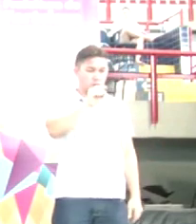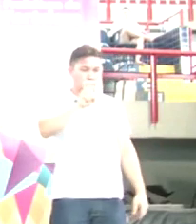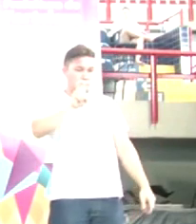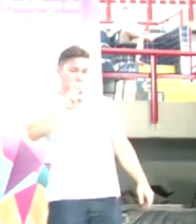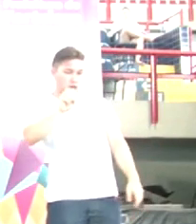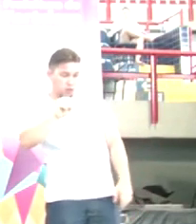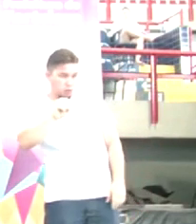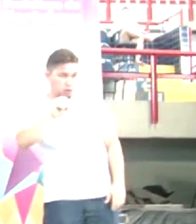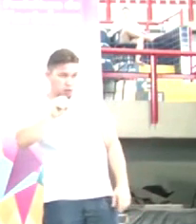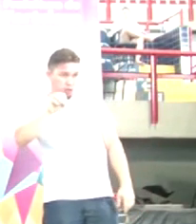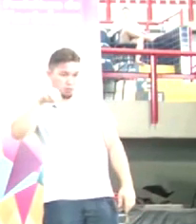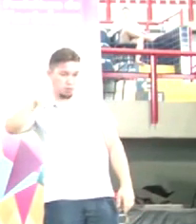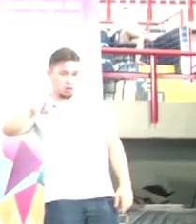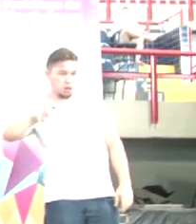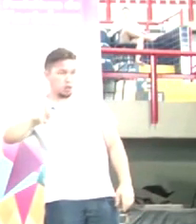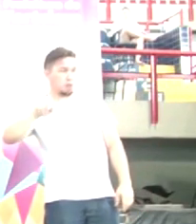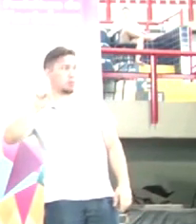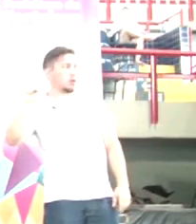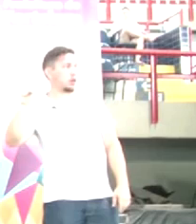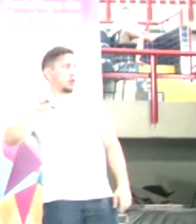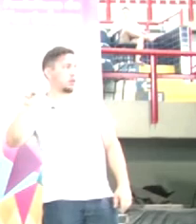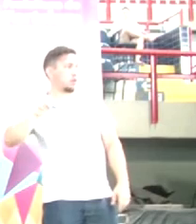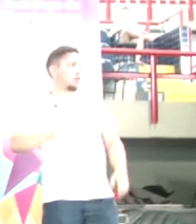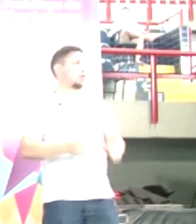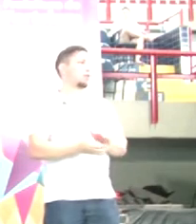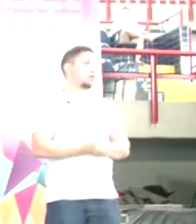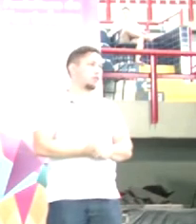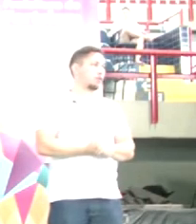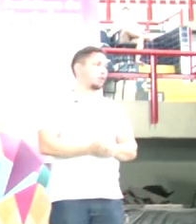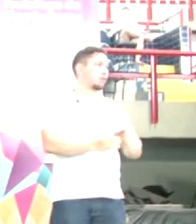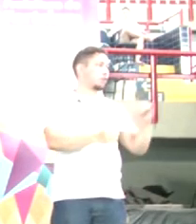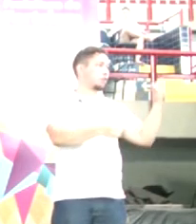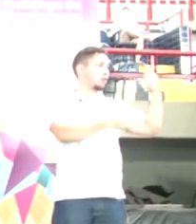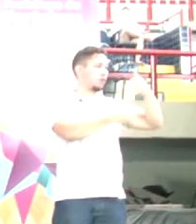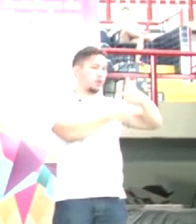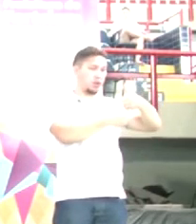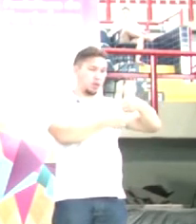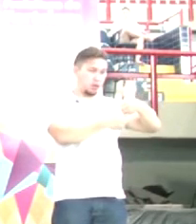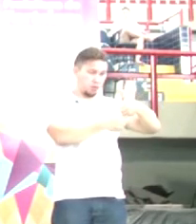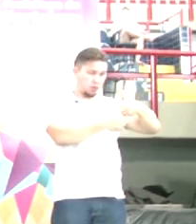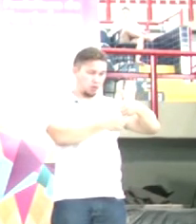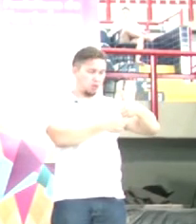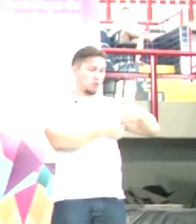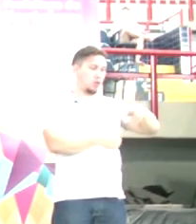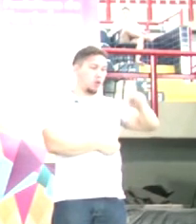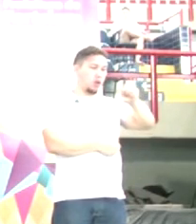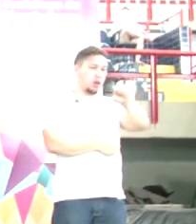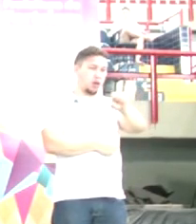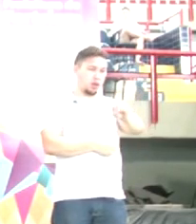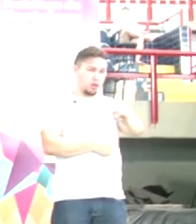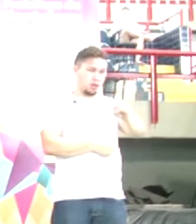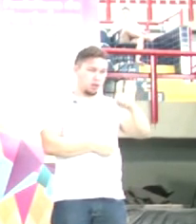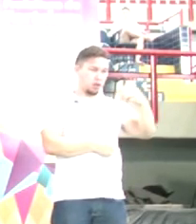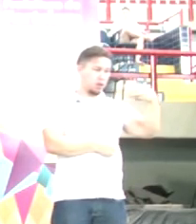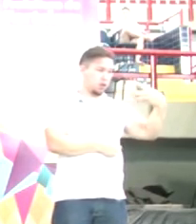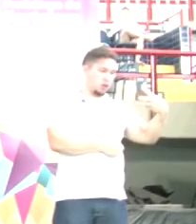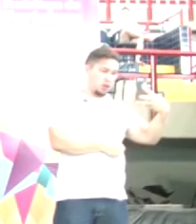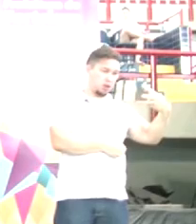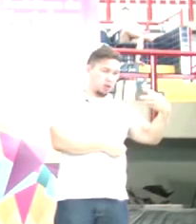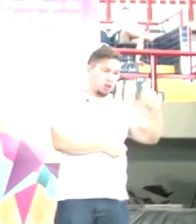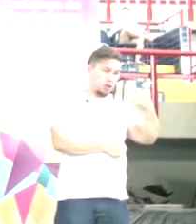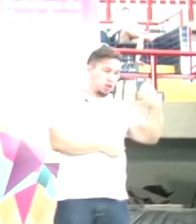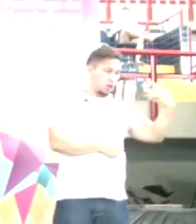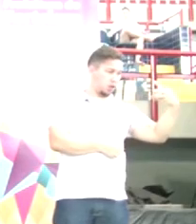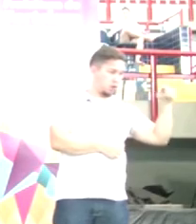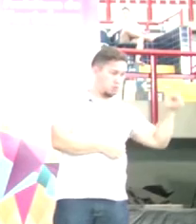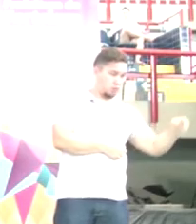50 miligramas de enxofre. O diesel S13000, então para cada 1 quilograma de